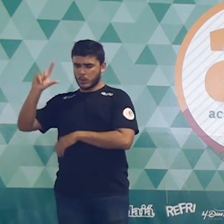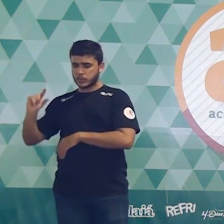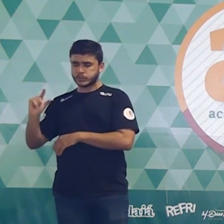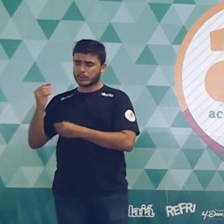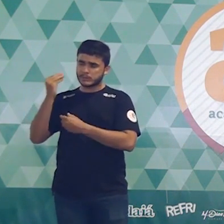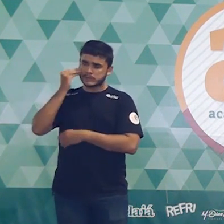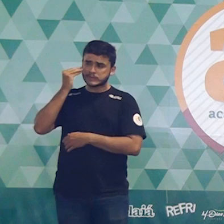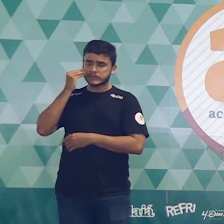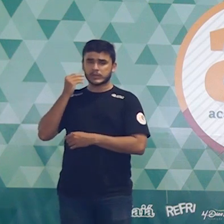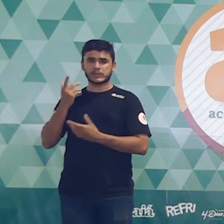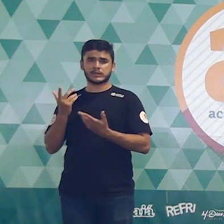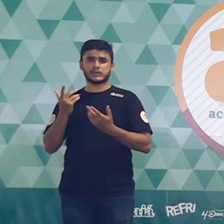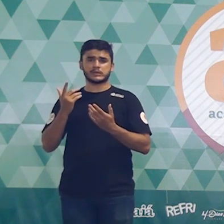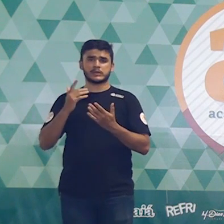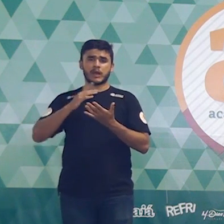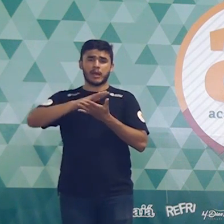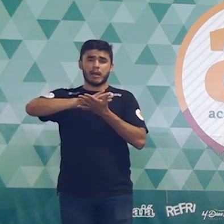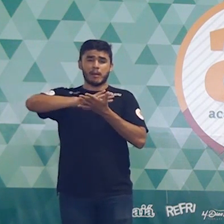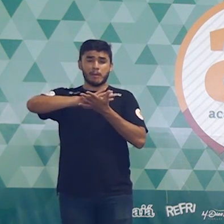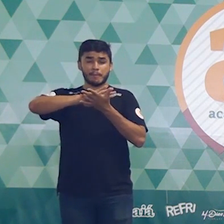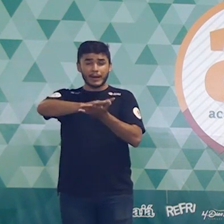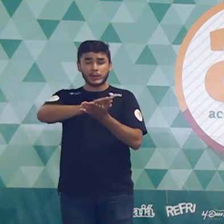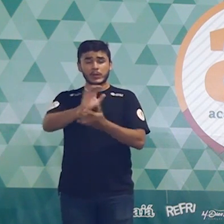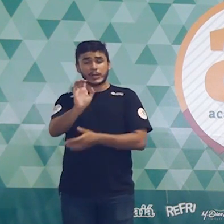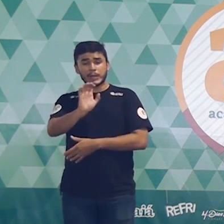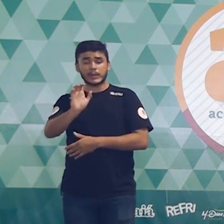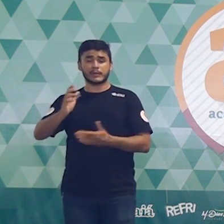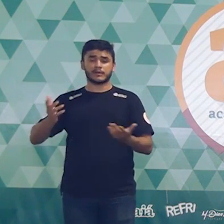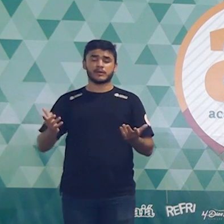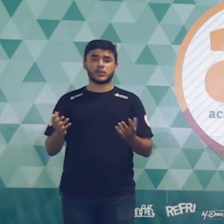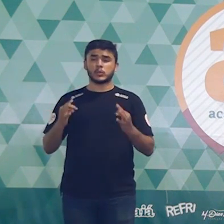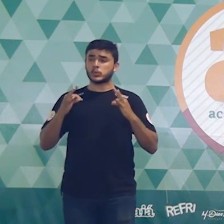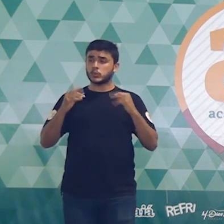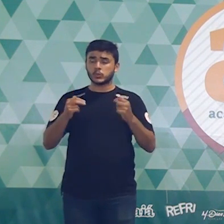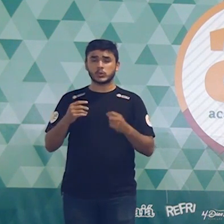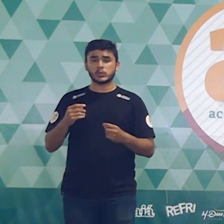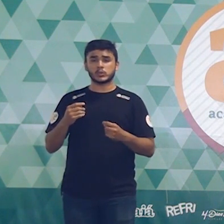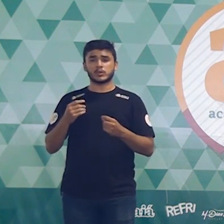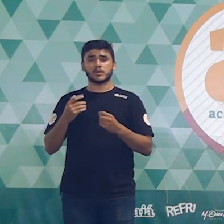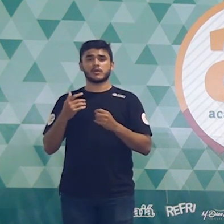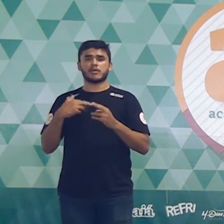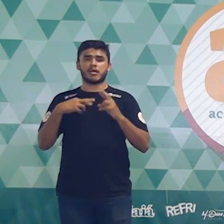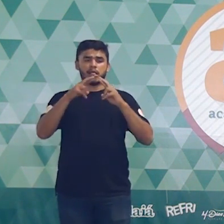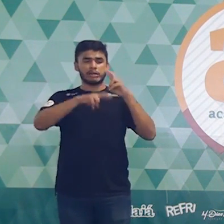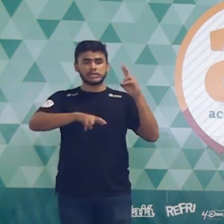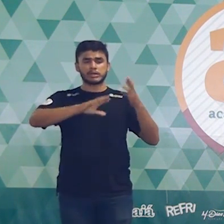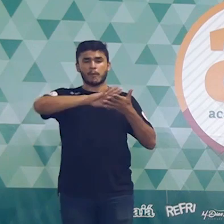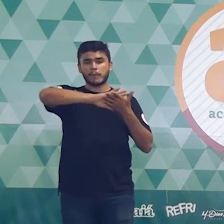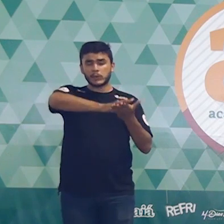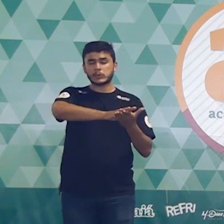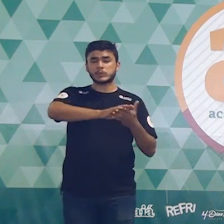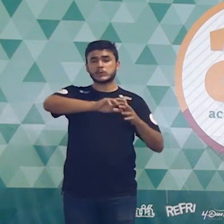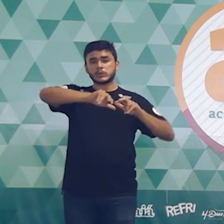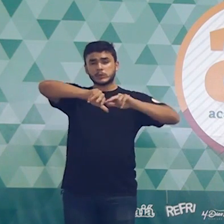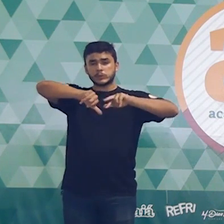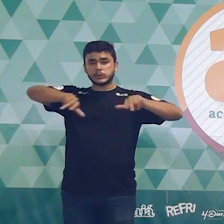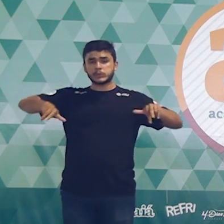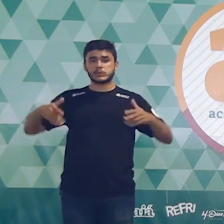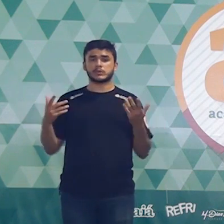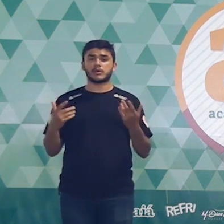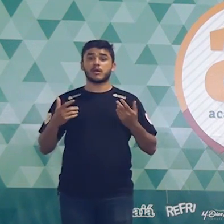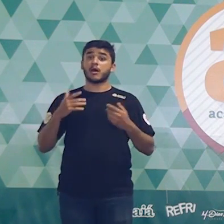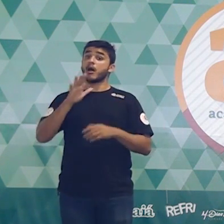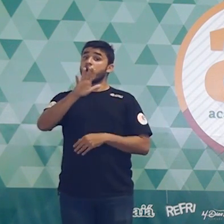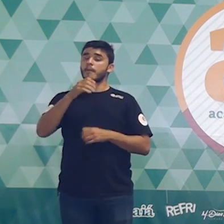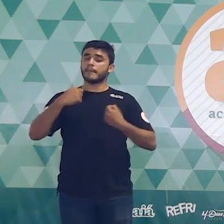homofobia, para reduzir quaisquer formas de intolerância? O que é que famílias podem fazer? Intensificar diálogos domésticos,